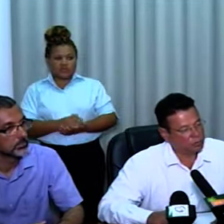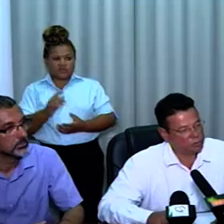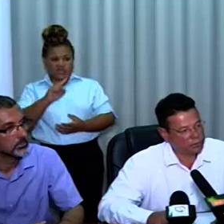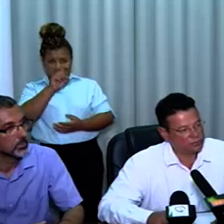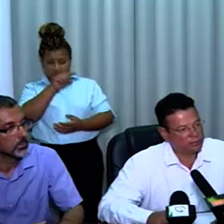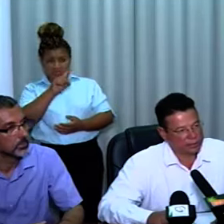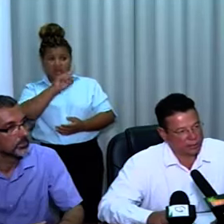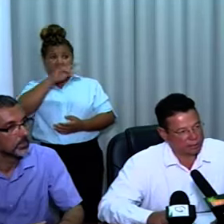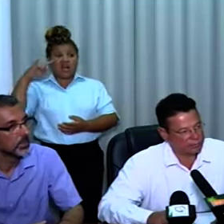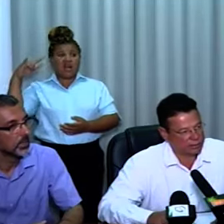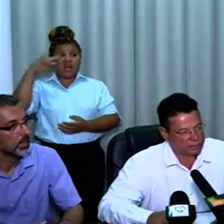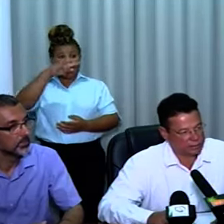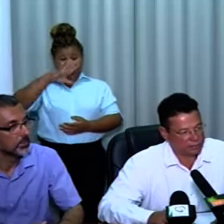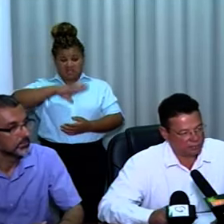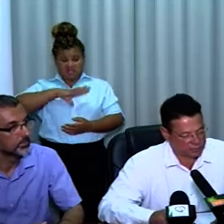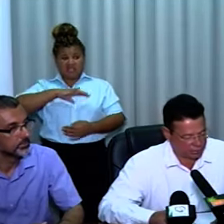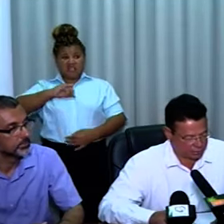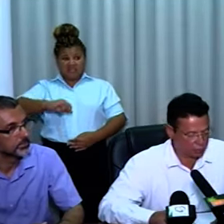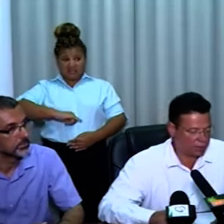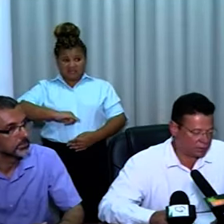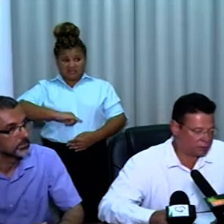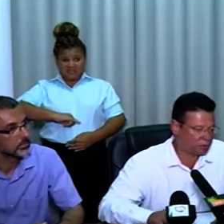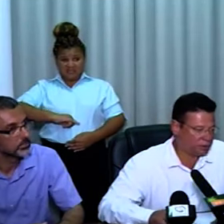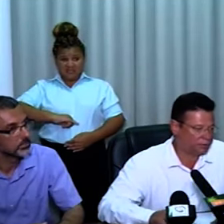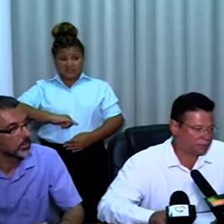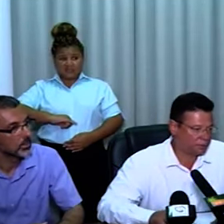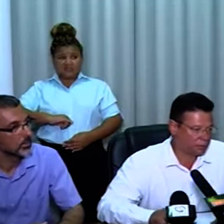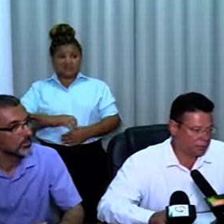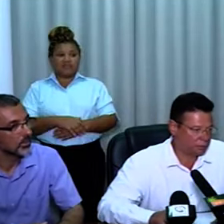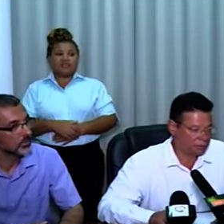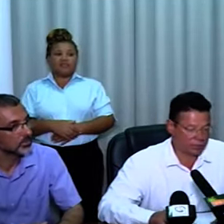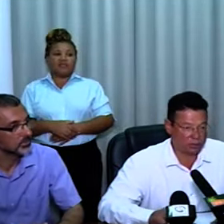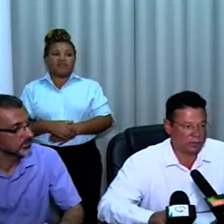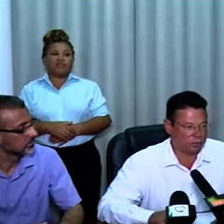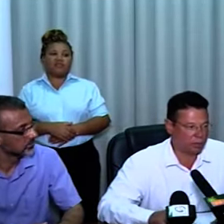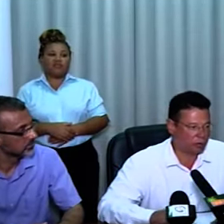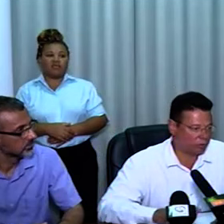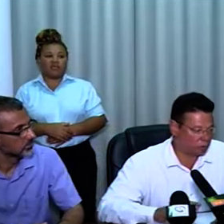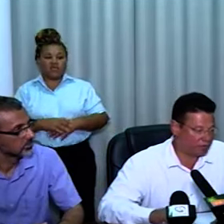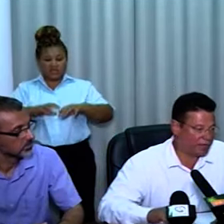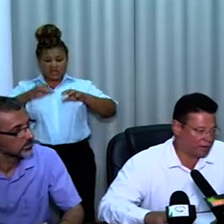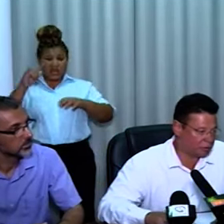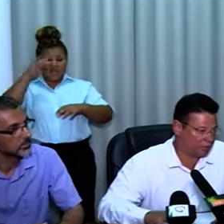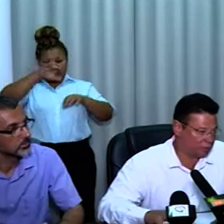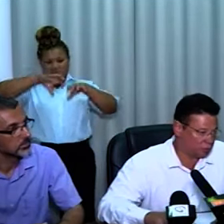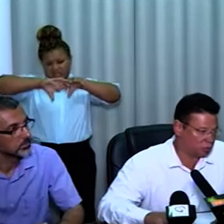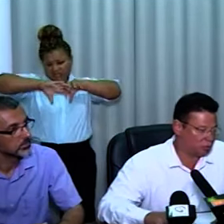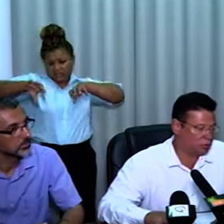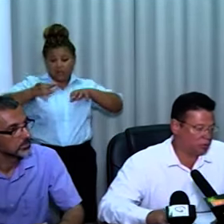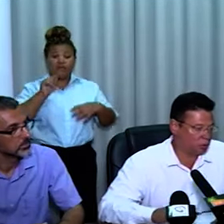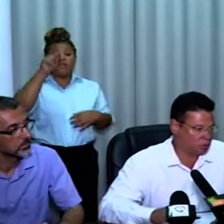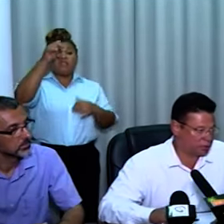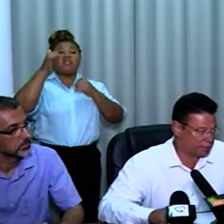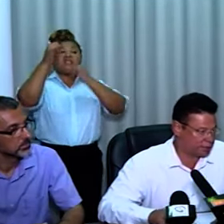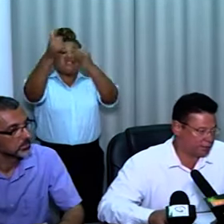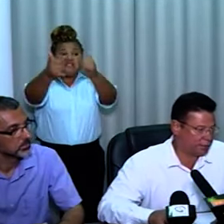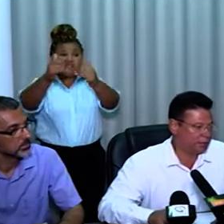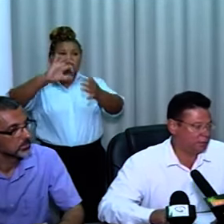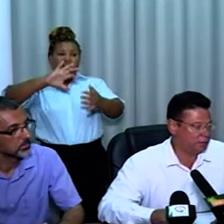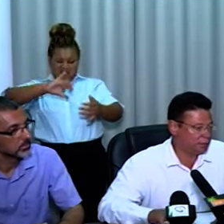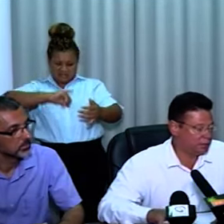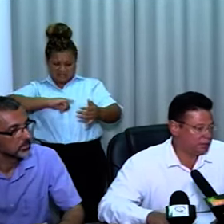Non, c'est first class. First class toilette et pour lui. Oui, nous checkons seulement que nous avons une configuration avion tout. Quand tu as